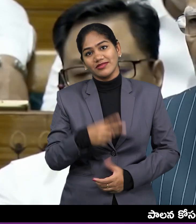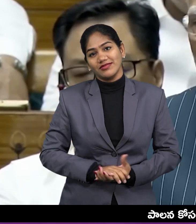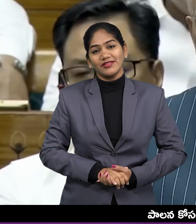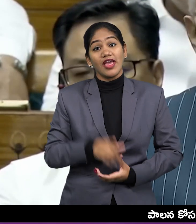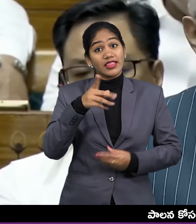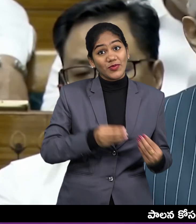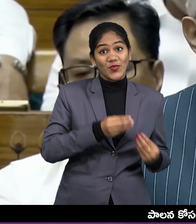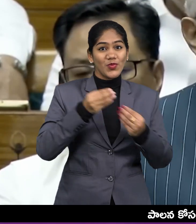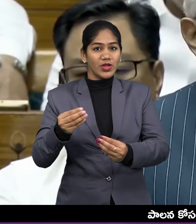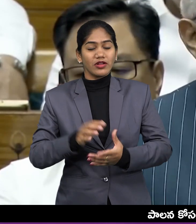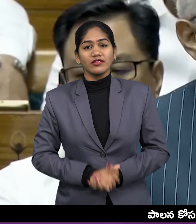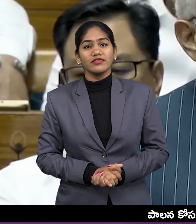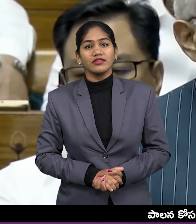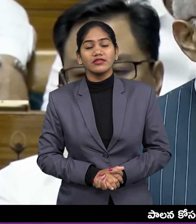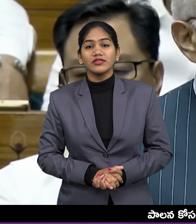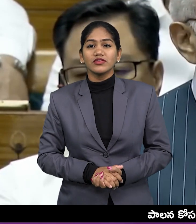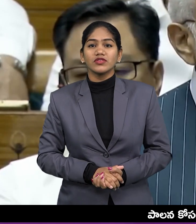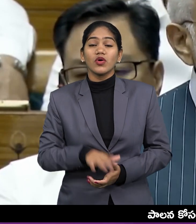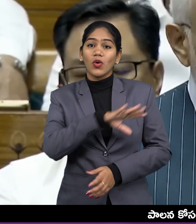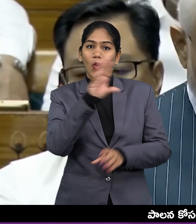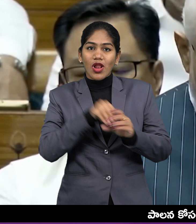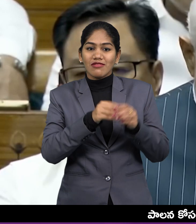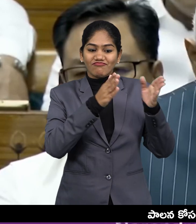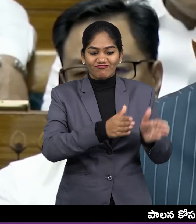పాలన కోసం సమాఖ్య ఏర్పాటును అందిస్తుంది.